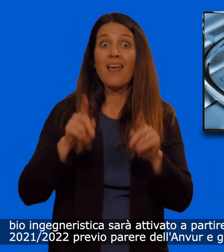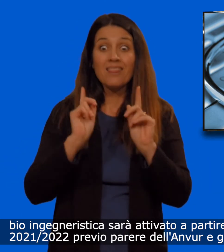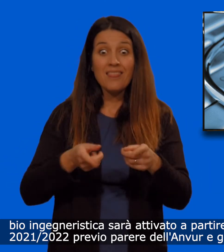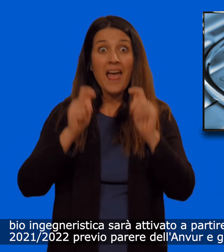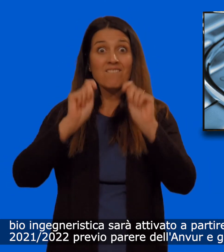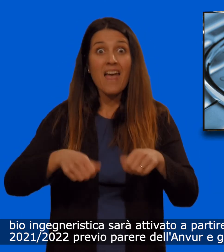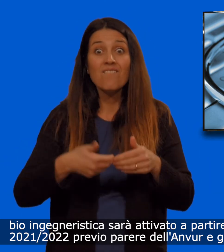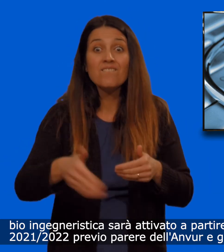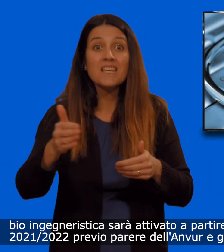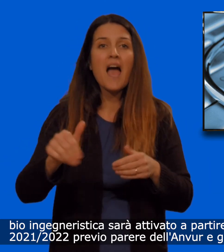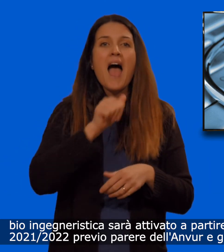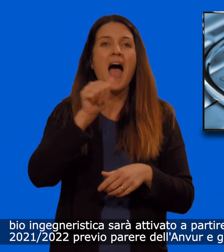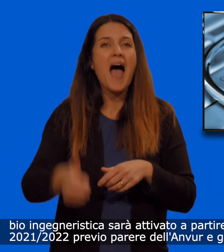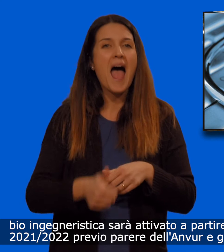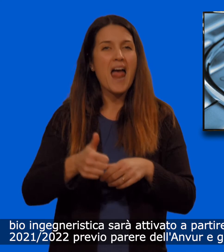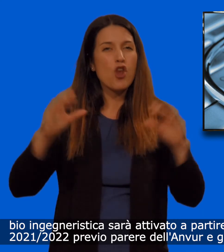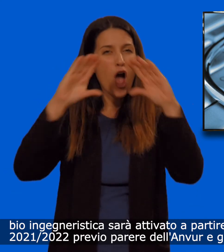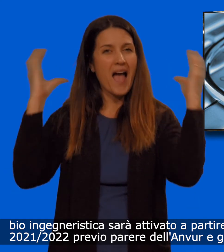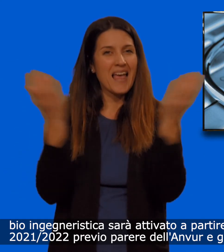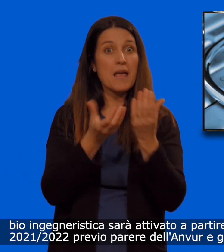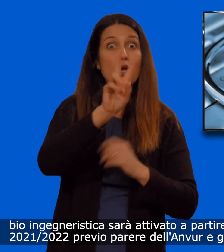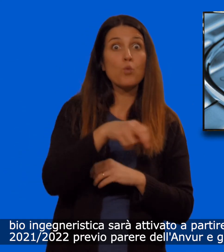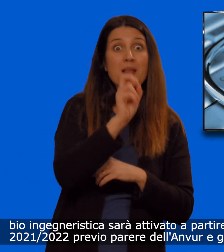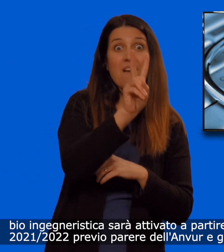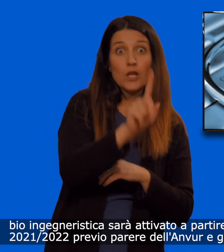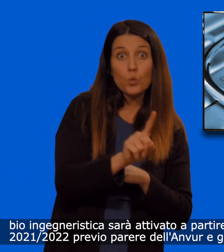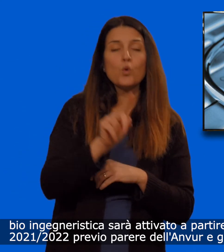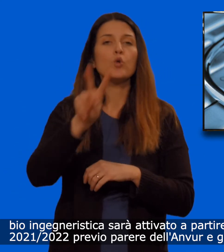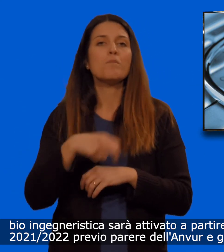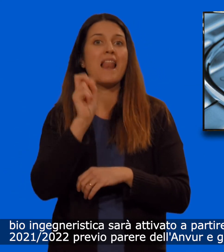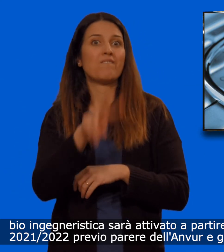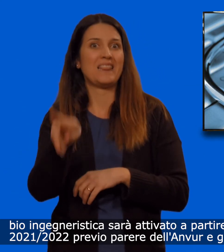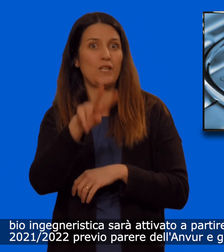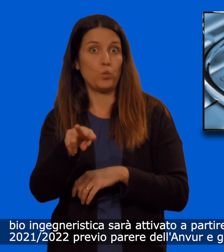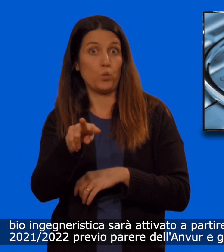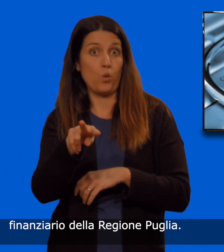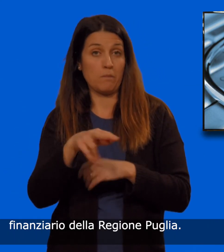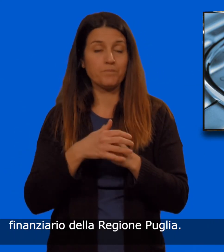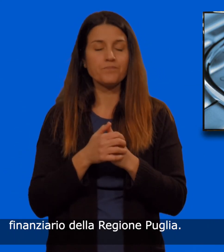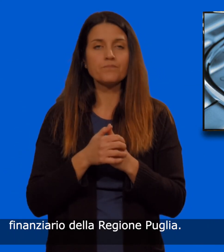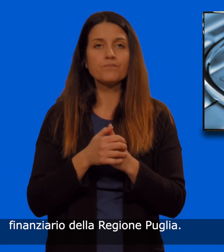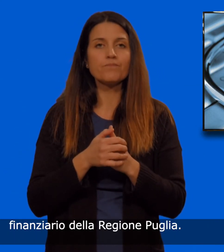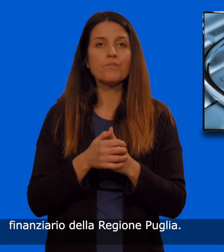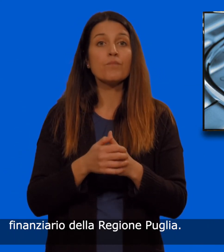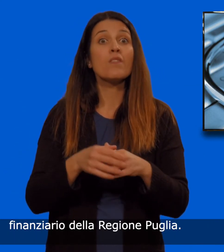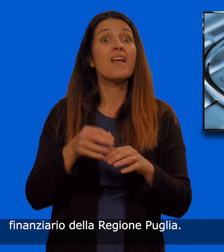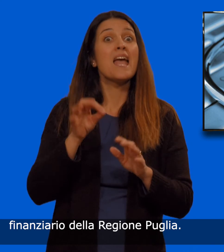previo parere dell'ANVUR e grazie al sostegno finanziario della Regione Puglia.